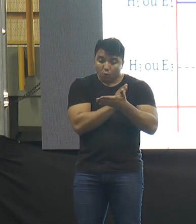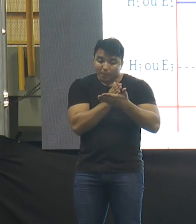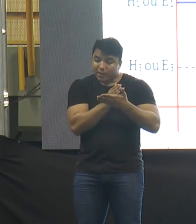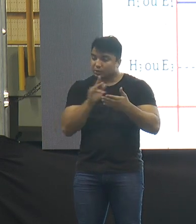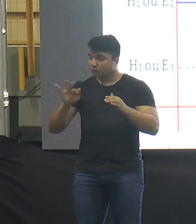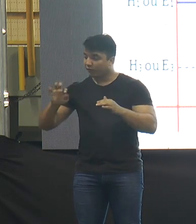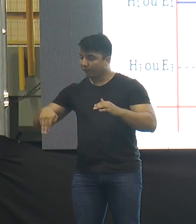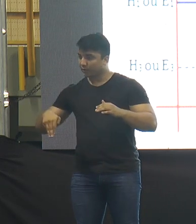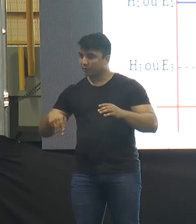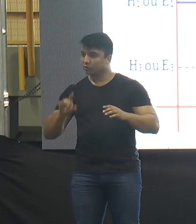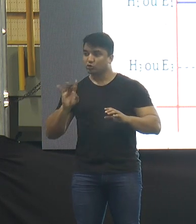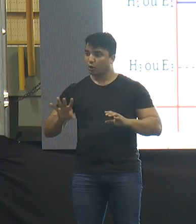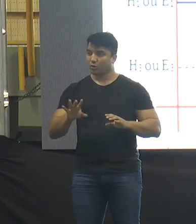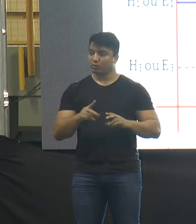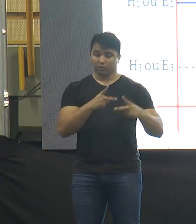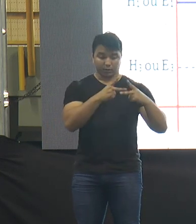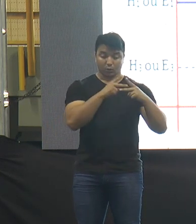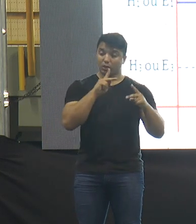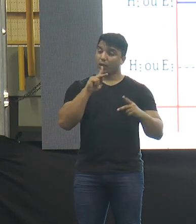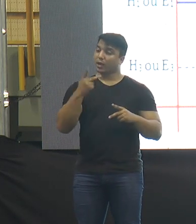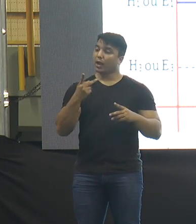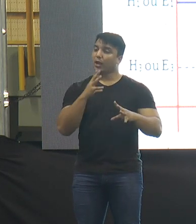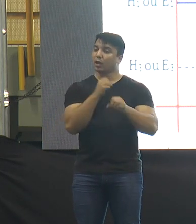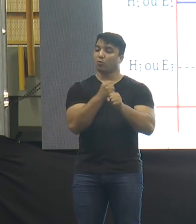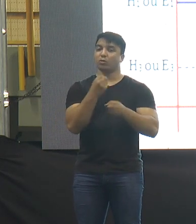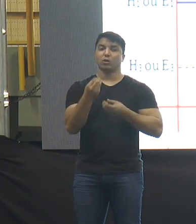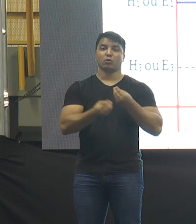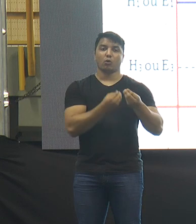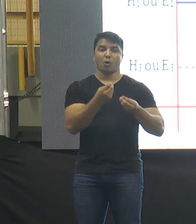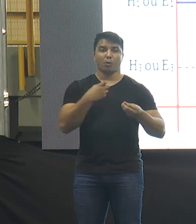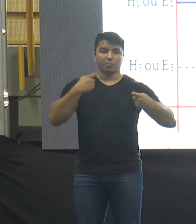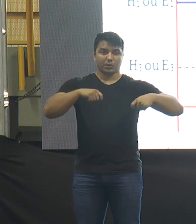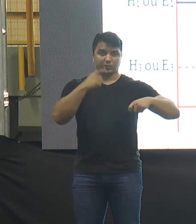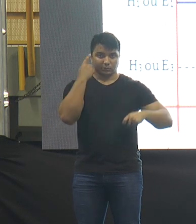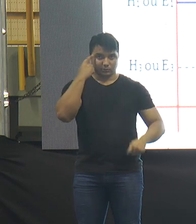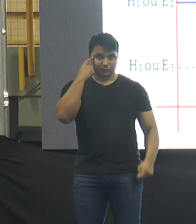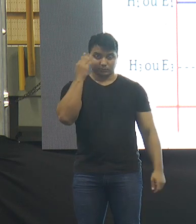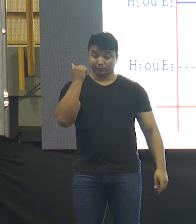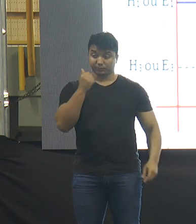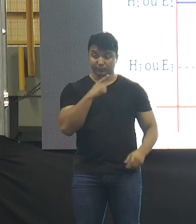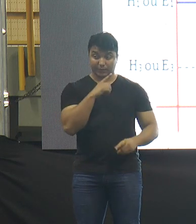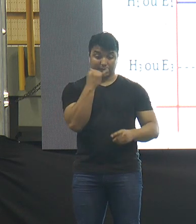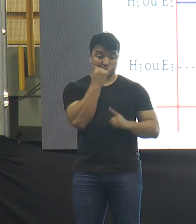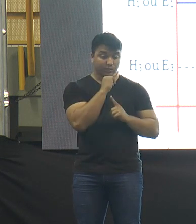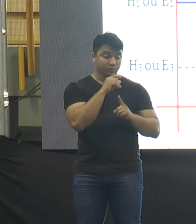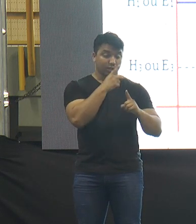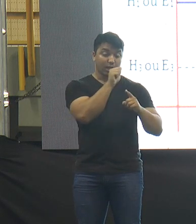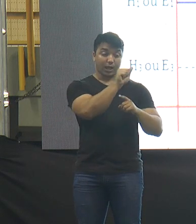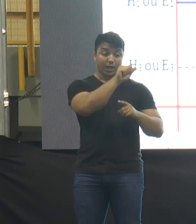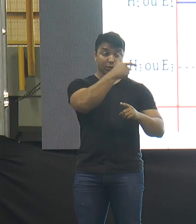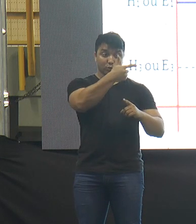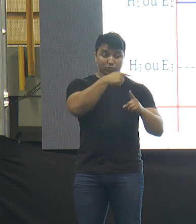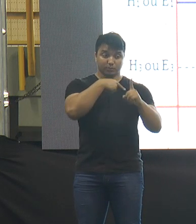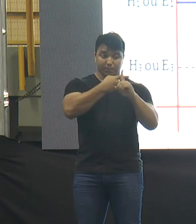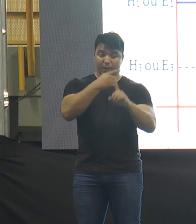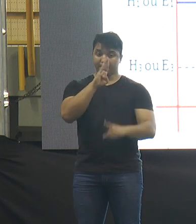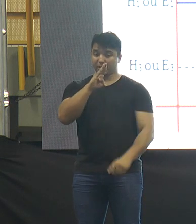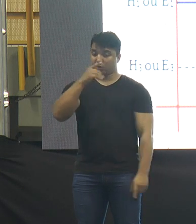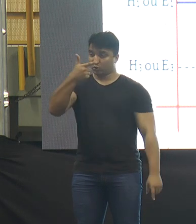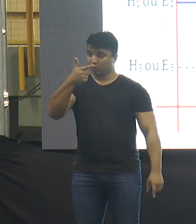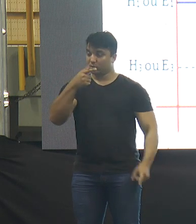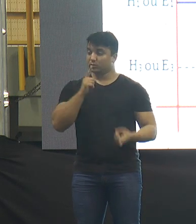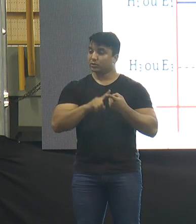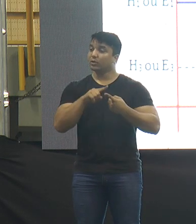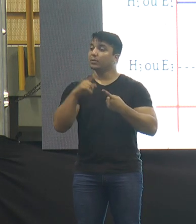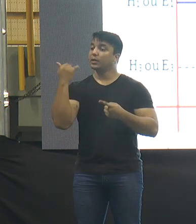final. Então, para calcular o ΔH, eu preciso saber, ó, a energia do A2 mais o B2 e eu preciso da